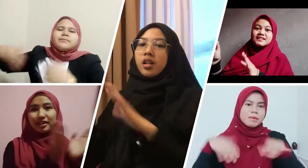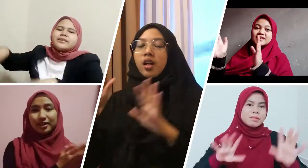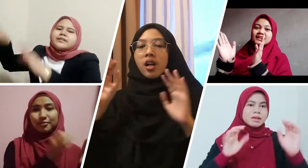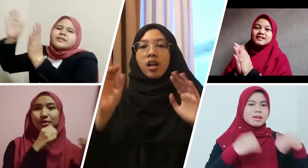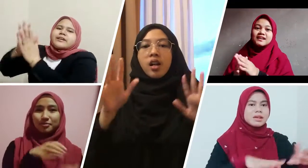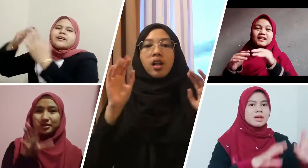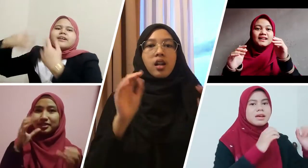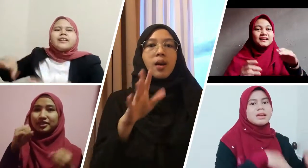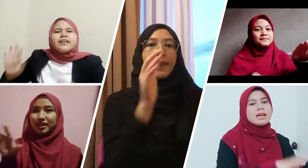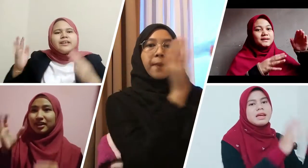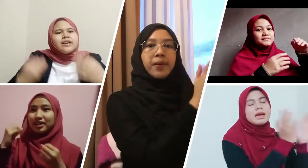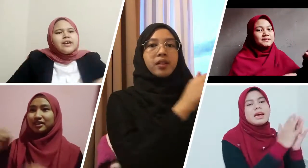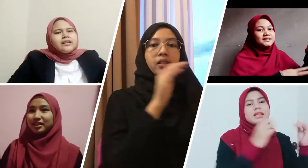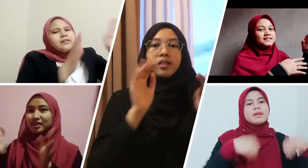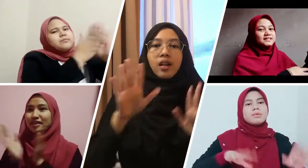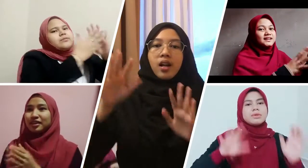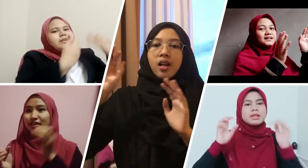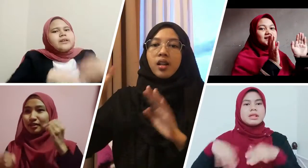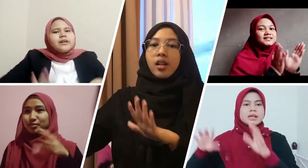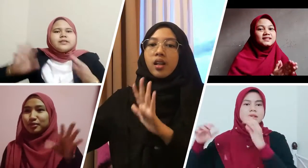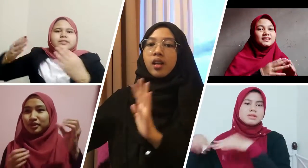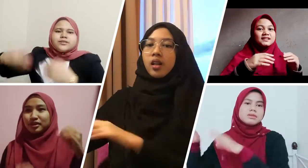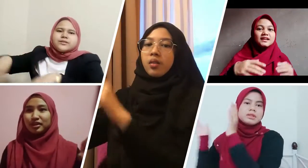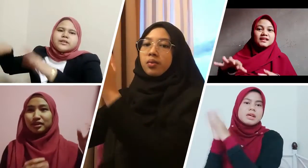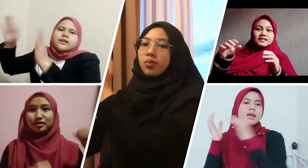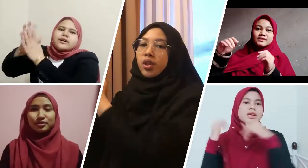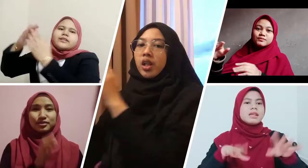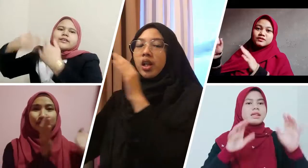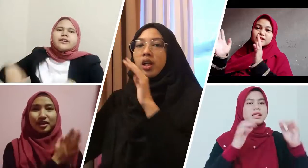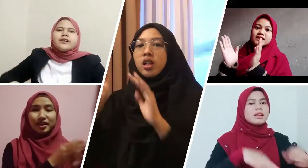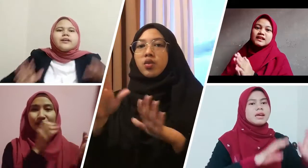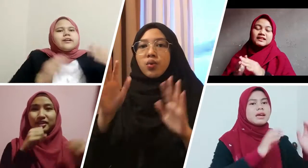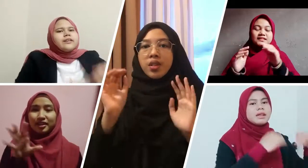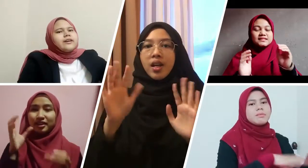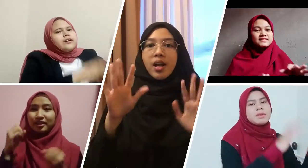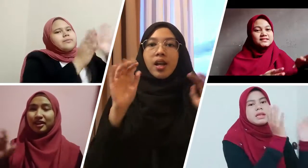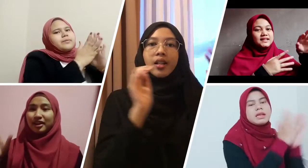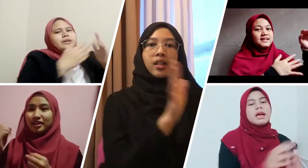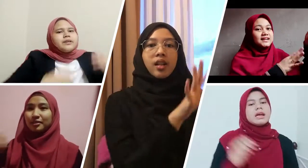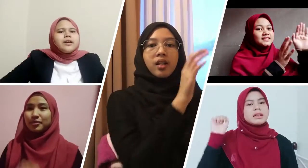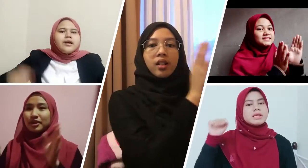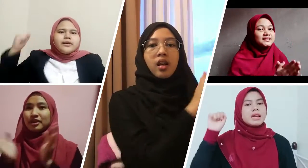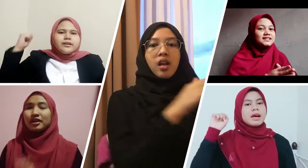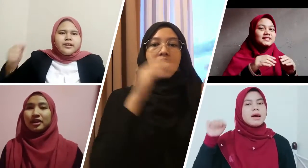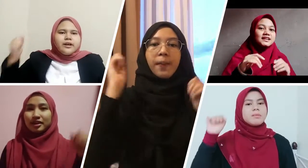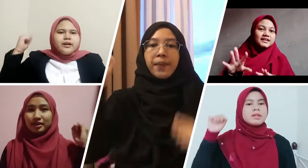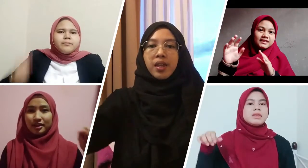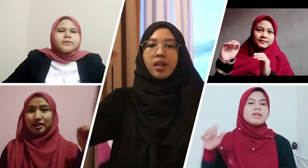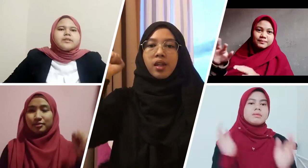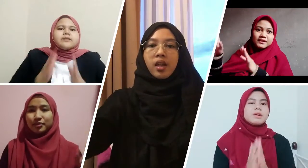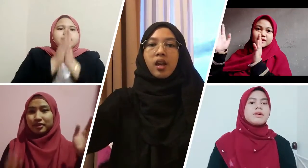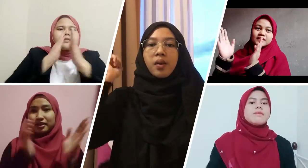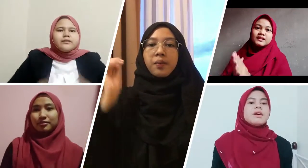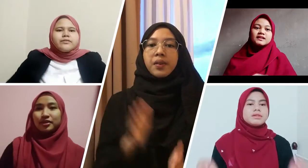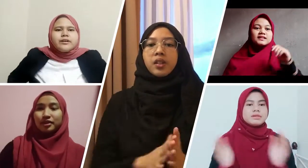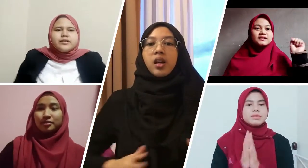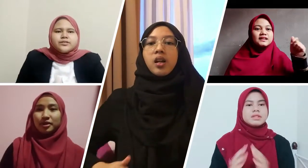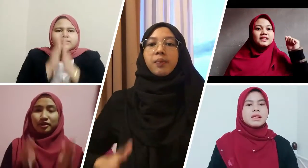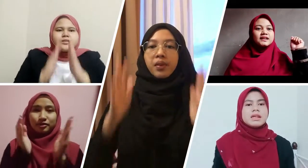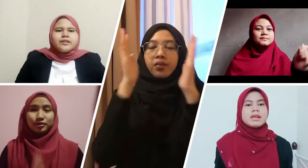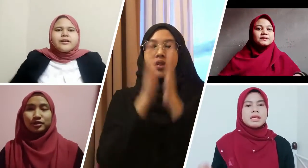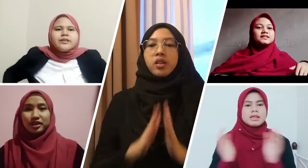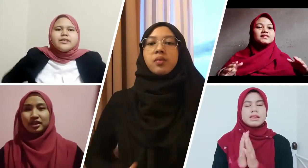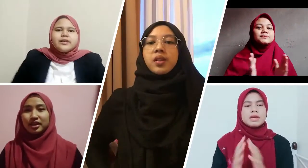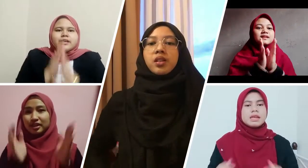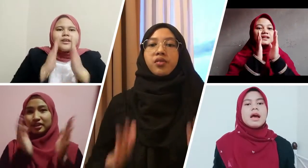kakak 8 beradik. Terbuktilah kesusahan yang dihadapi. Kenapa